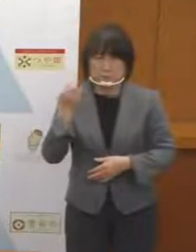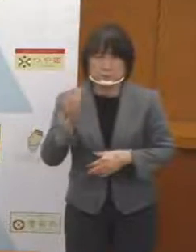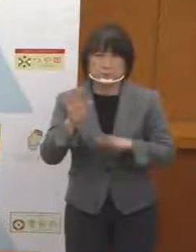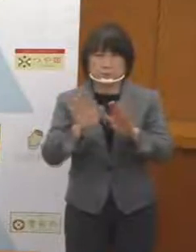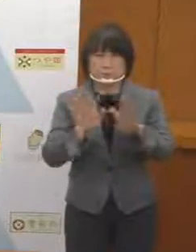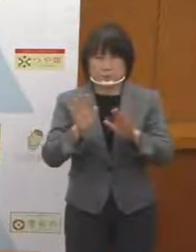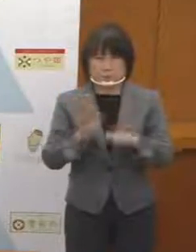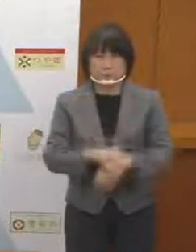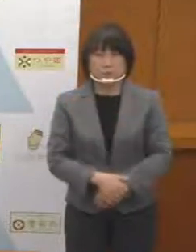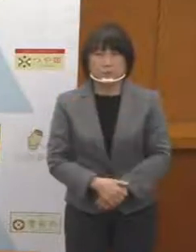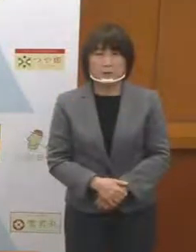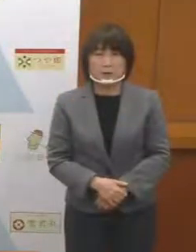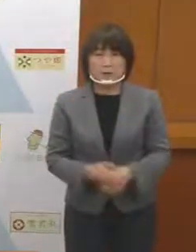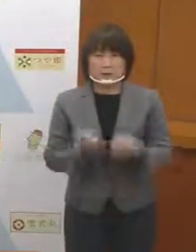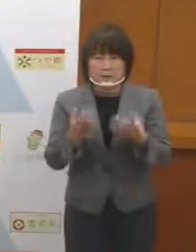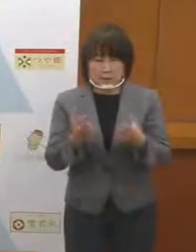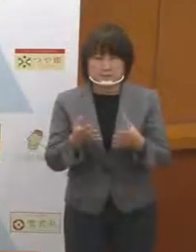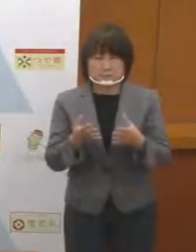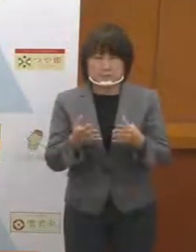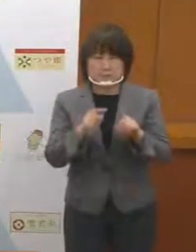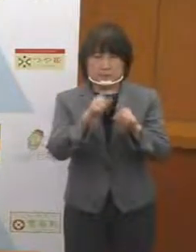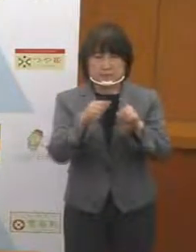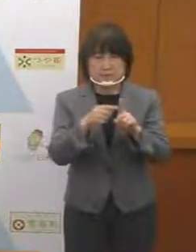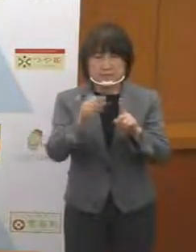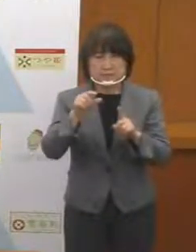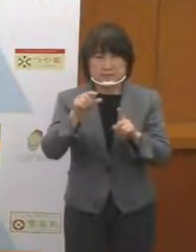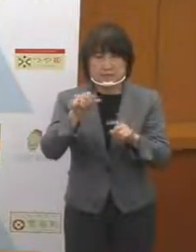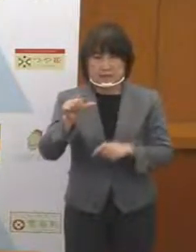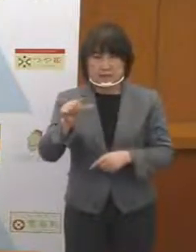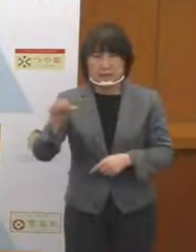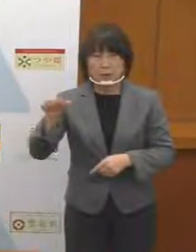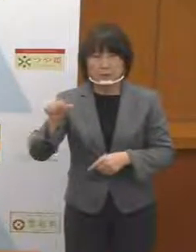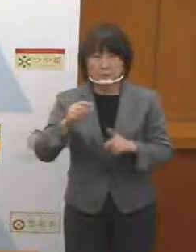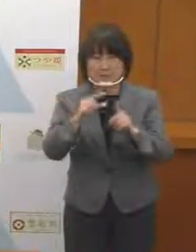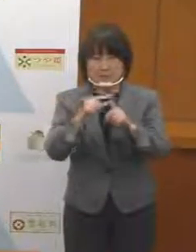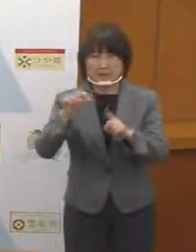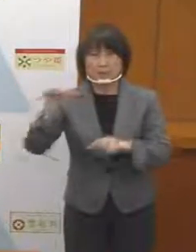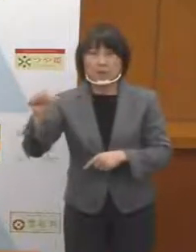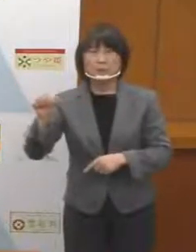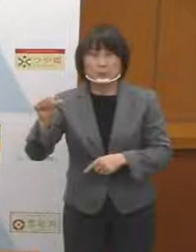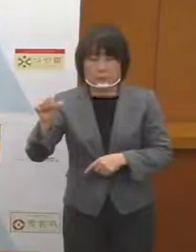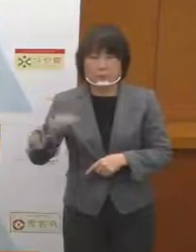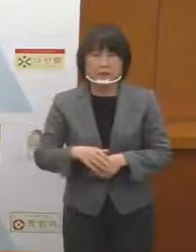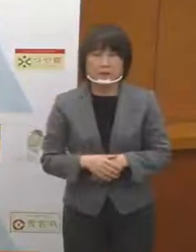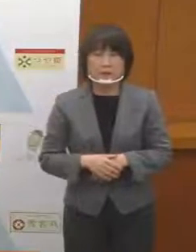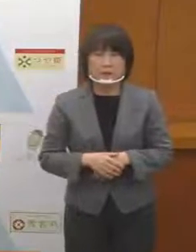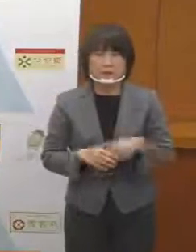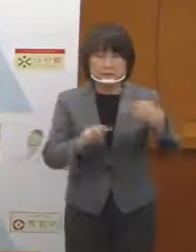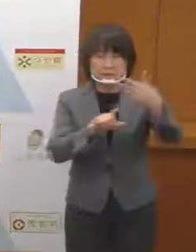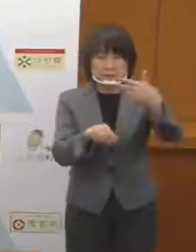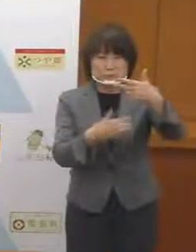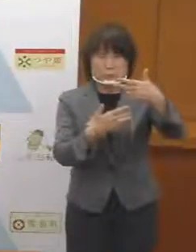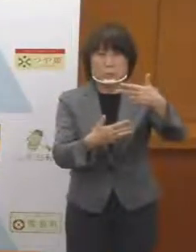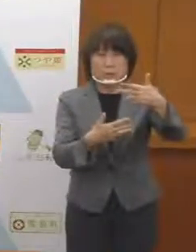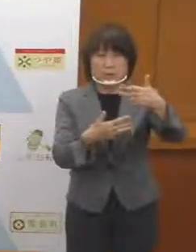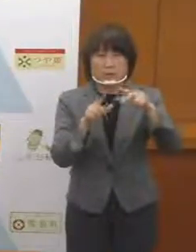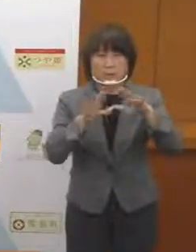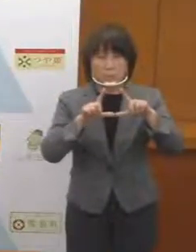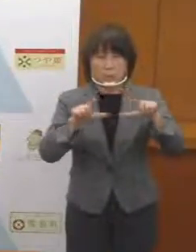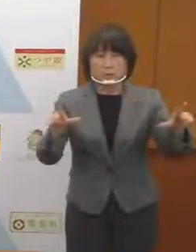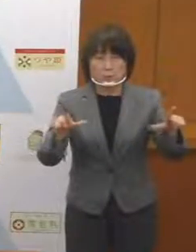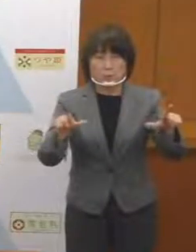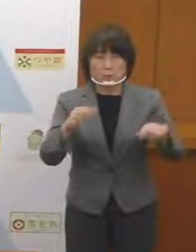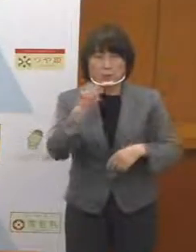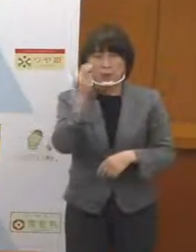ますアラタは継投であるオミクロン ba 5は直近の7月8日に公表した